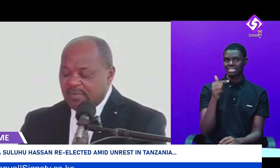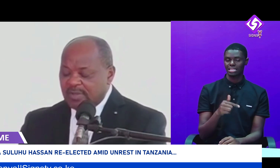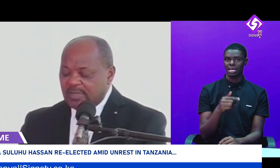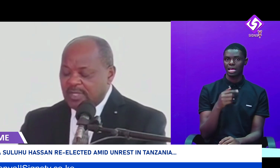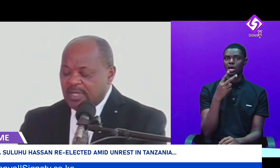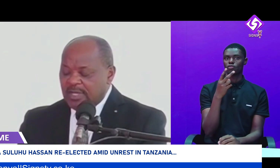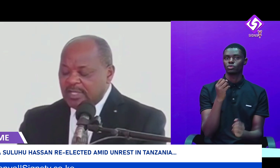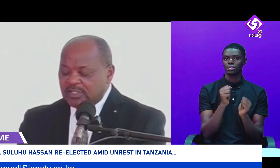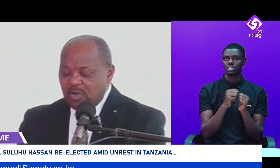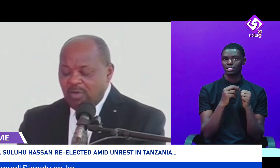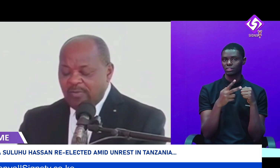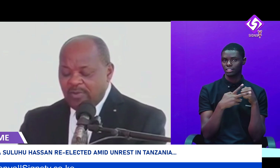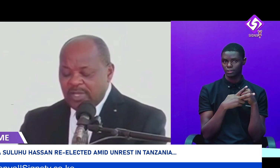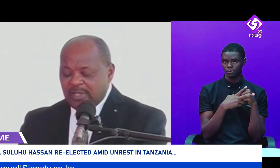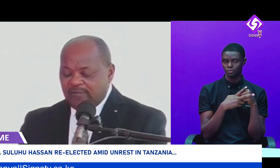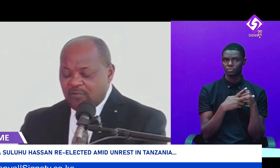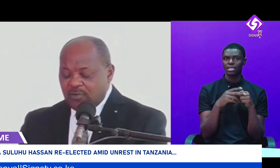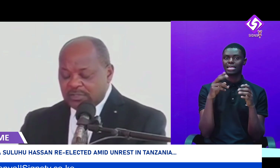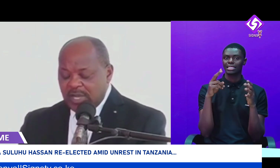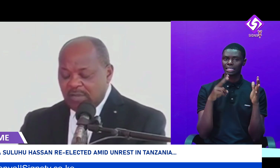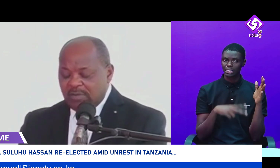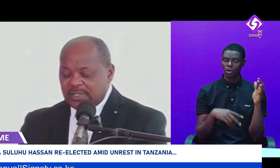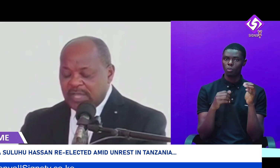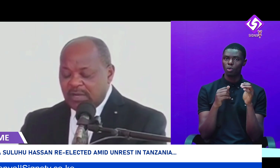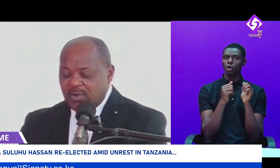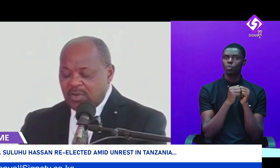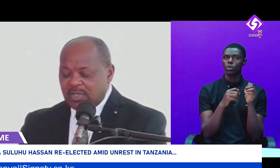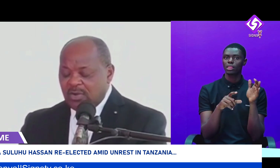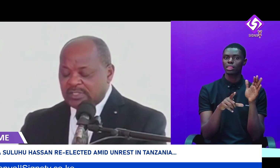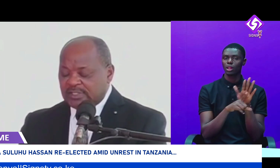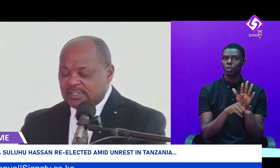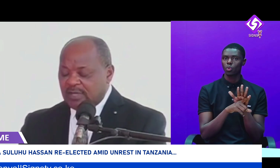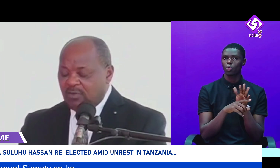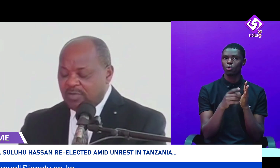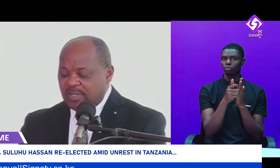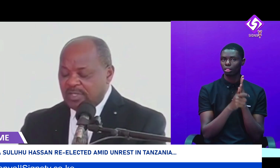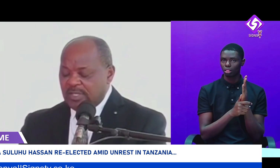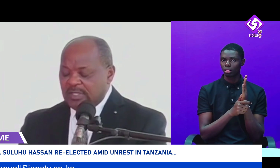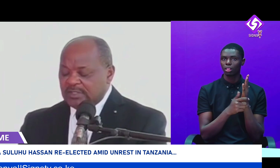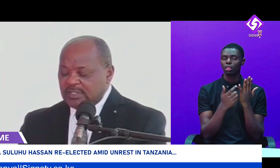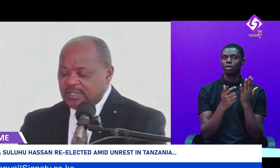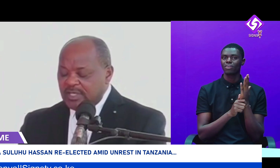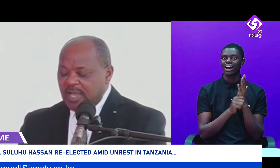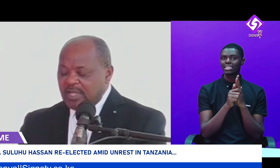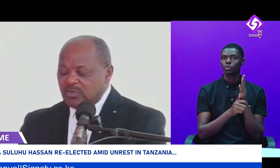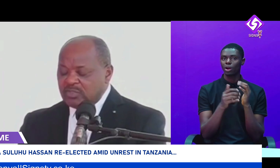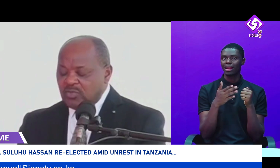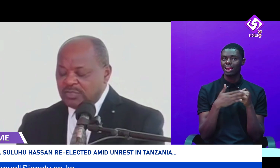1977, ikisomwa pamoja na kifungu cha 45 kidogo cha 9 na 10 cha sheria ya